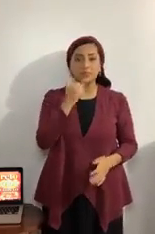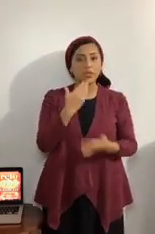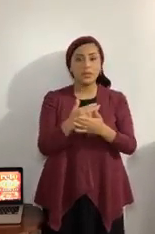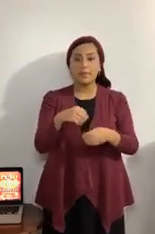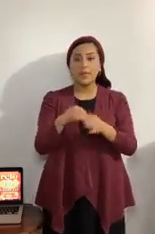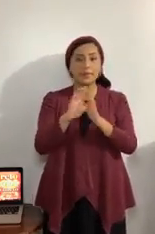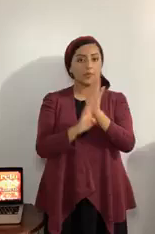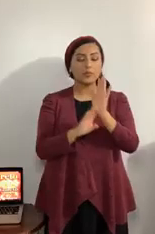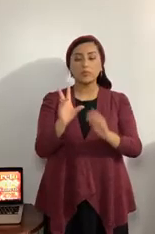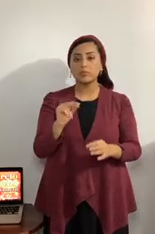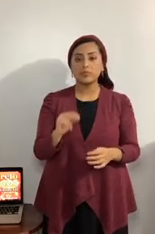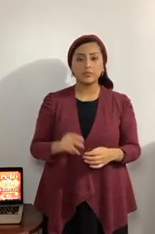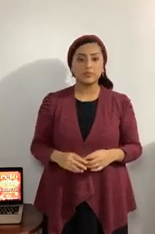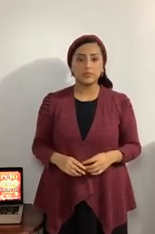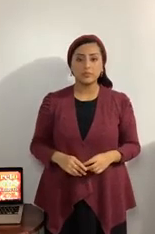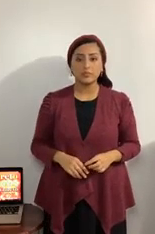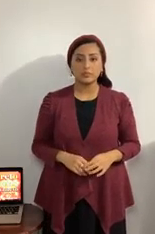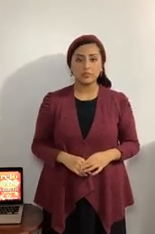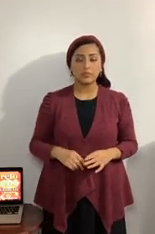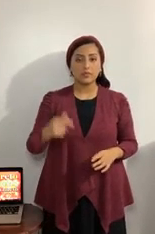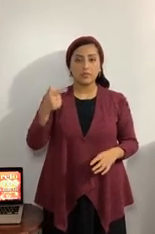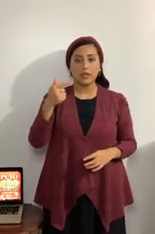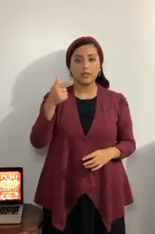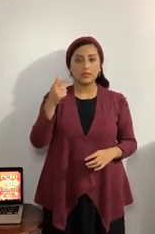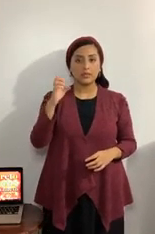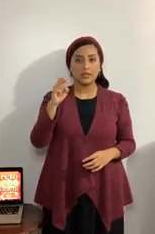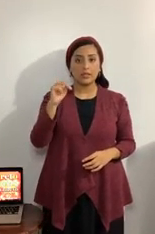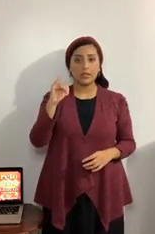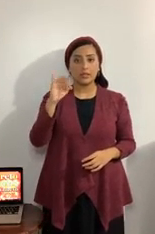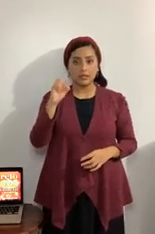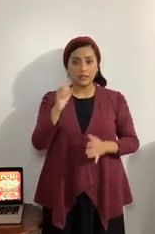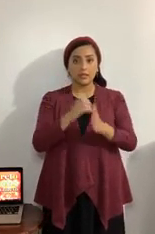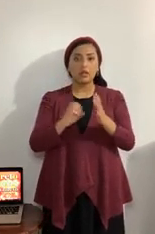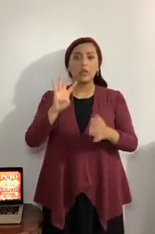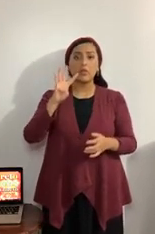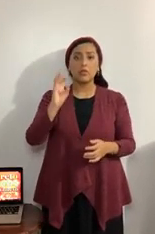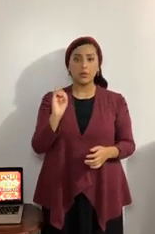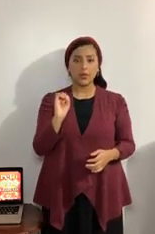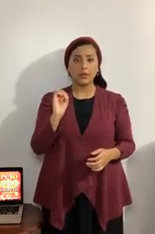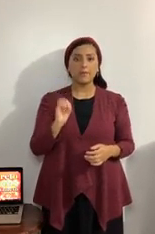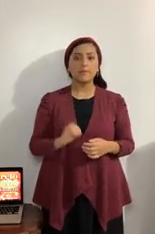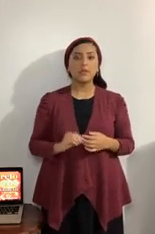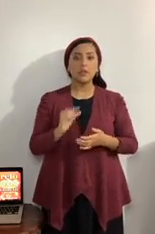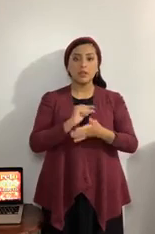entienda. Génesis 40, Bereshit 40, verso 18.